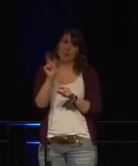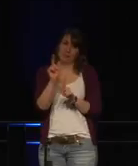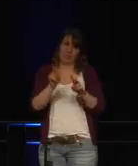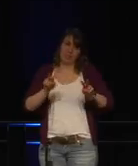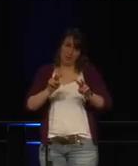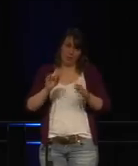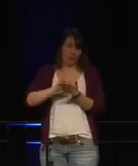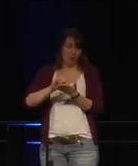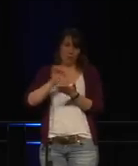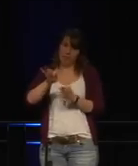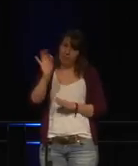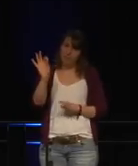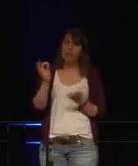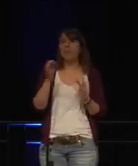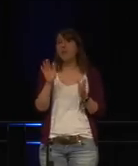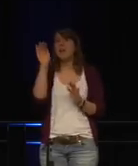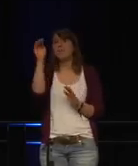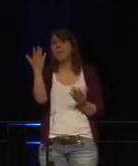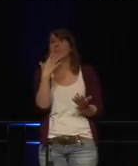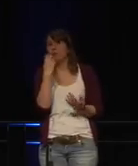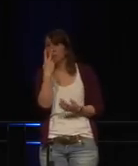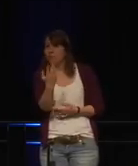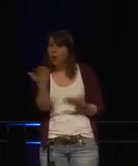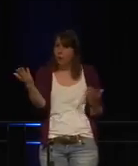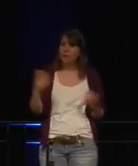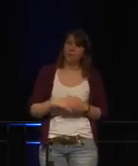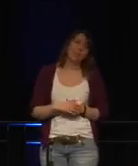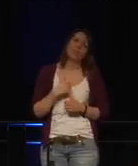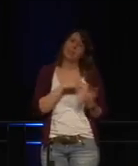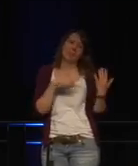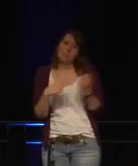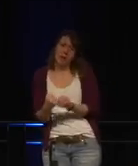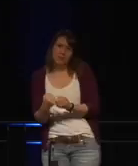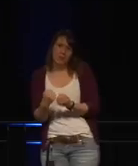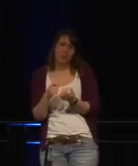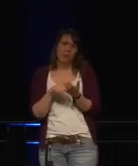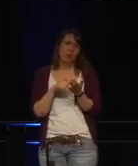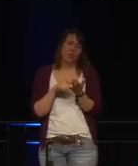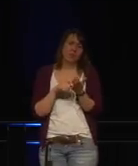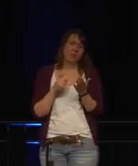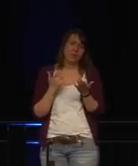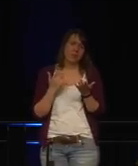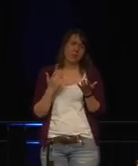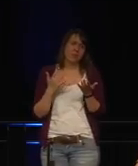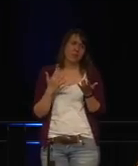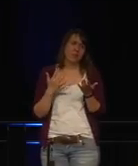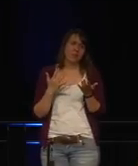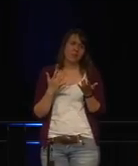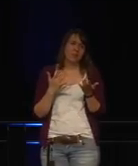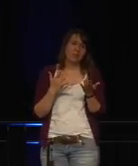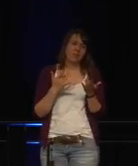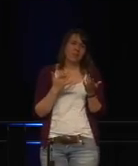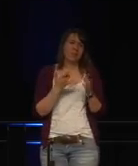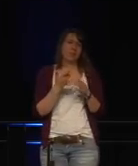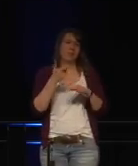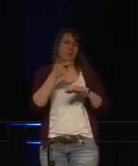YouTube sobre esto. A lo mejor queréis verlo, no lo he traído porque no pude contactar